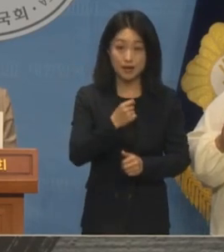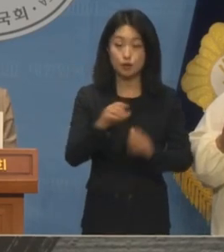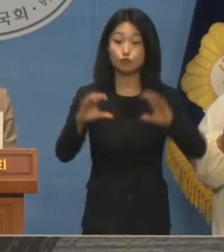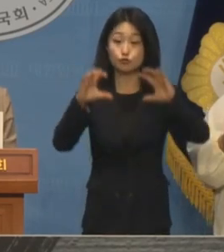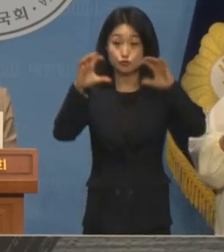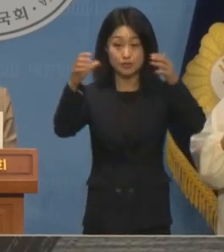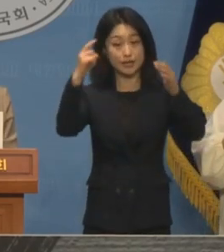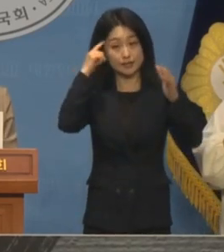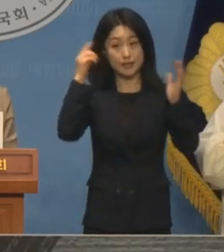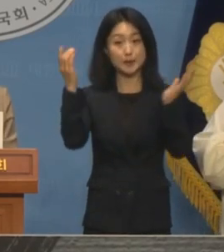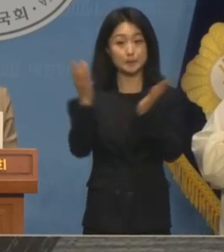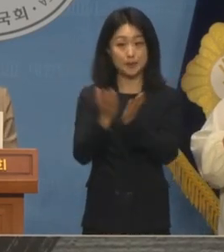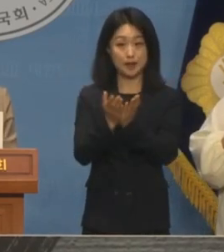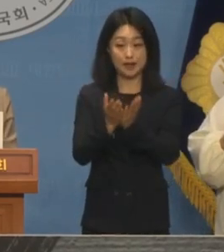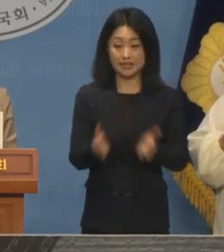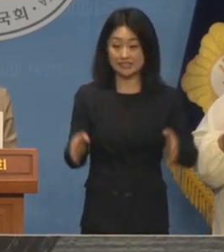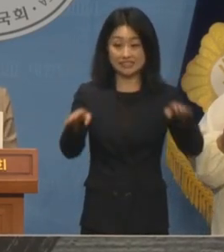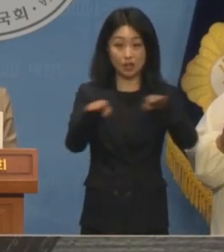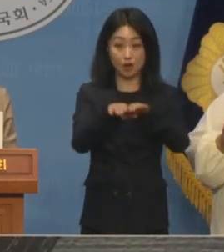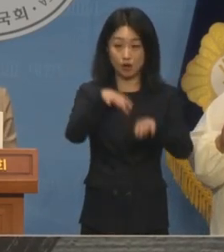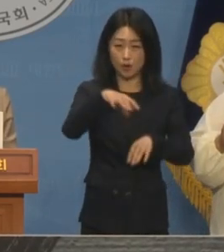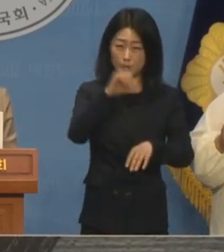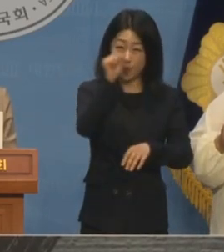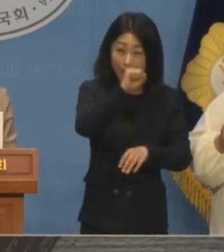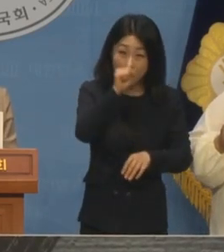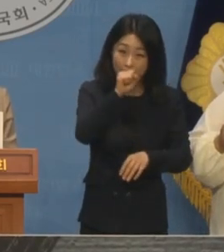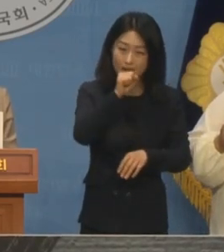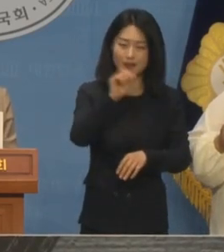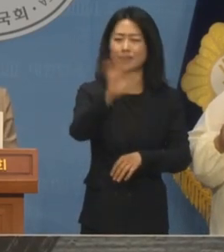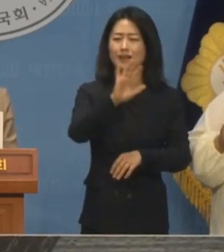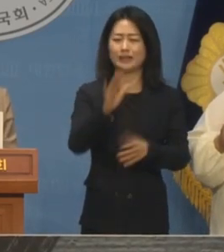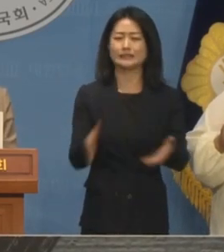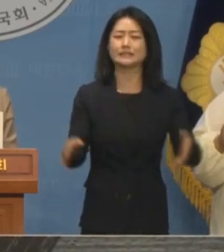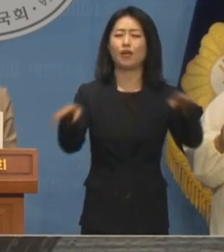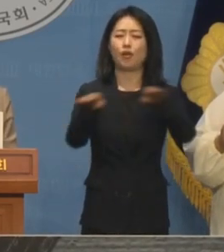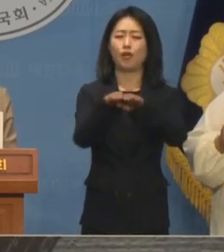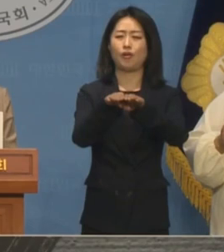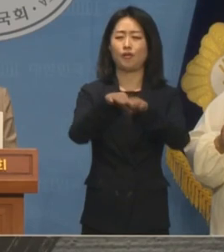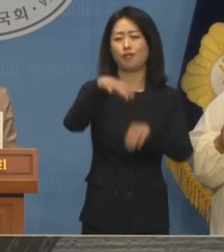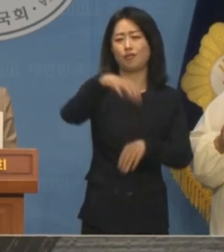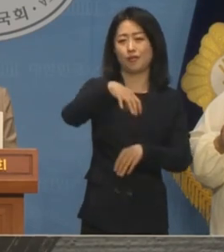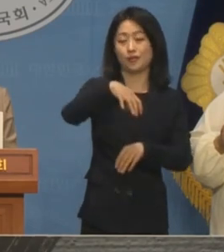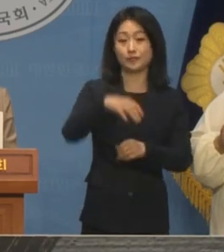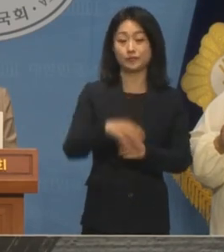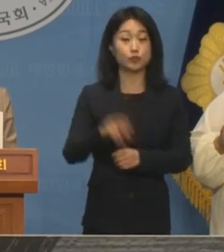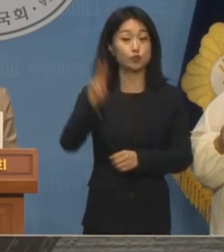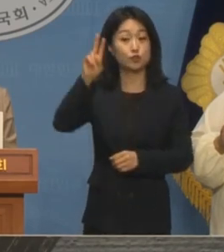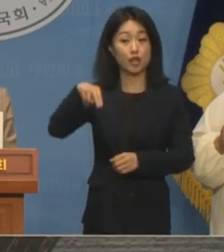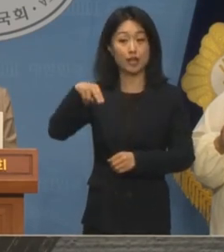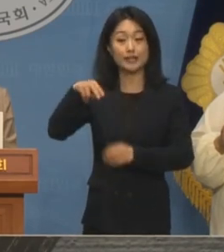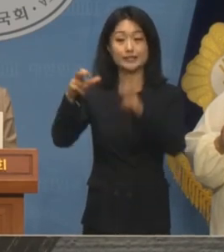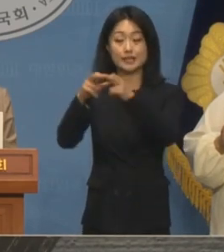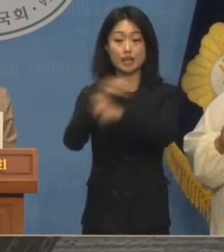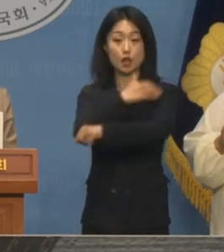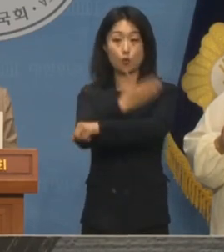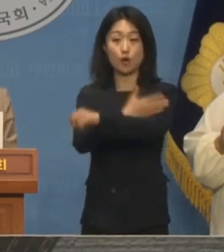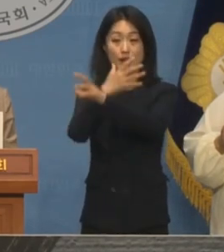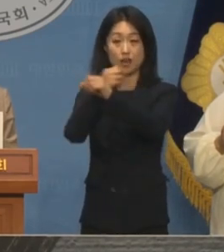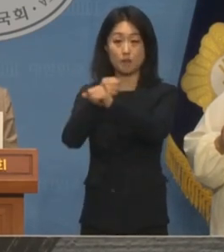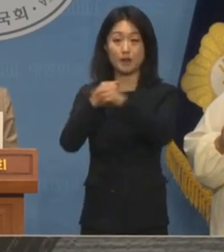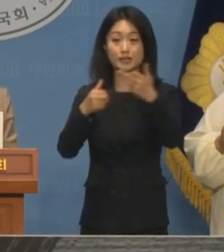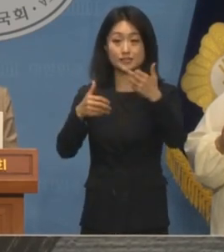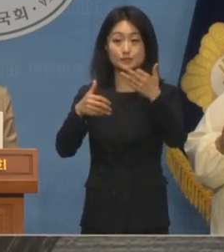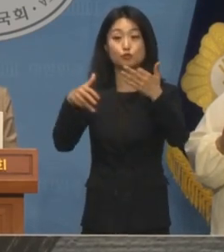요구입니다. 시설은 아무리 좋아도 시설입니다. 유엔 장애인 권리협약